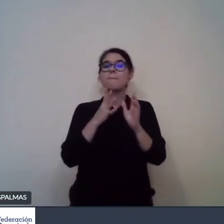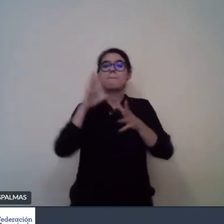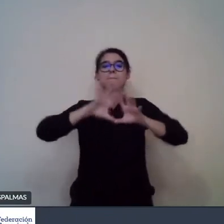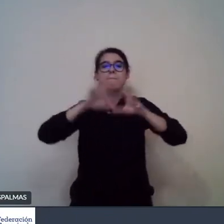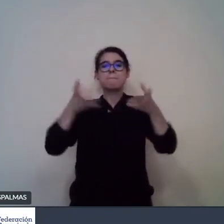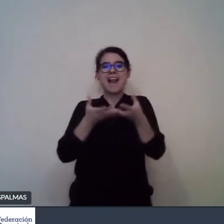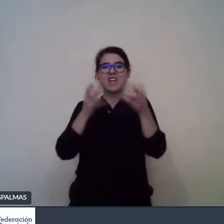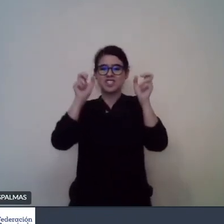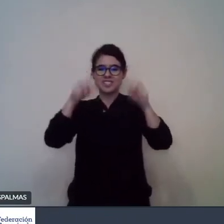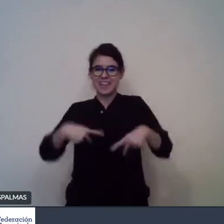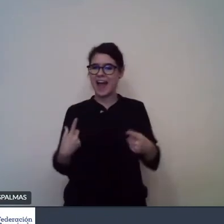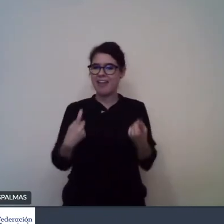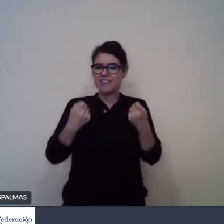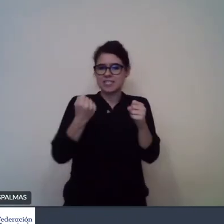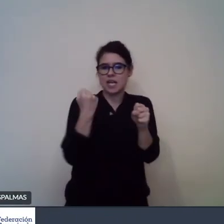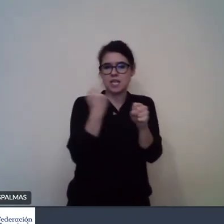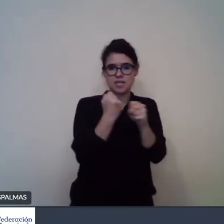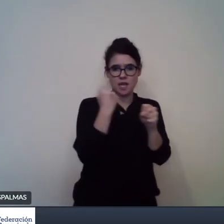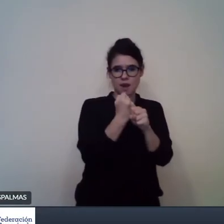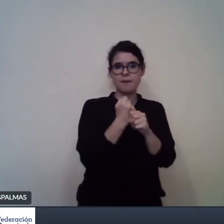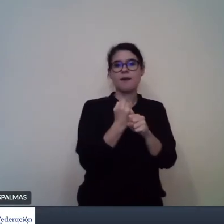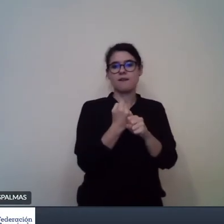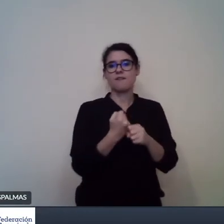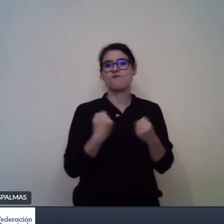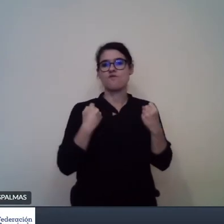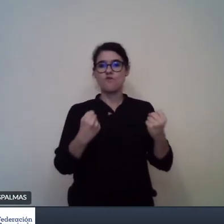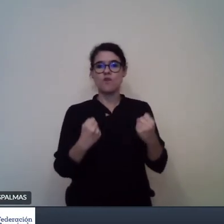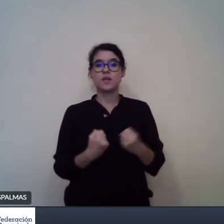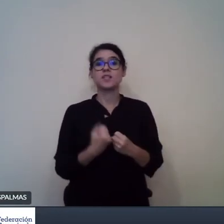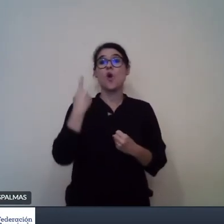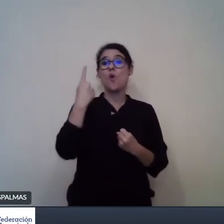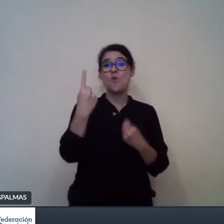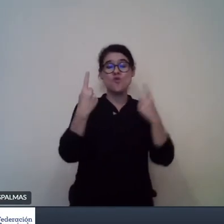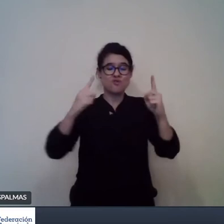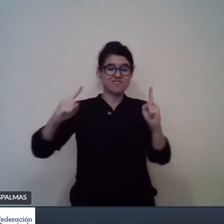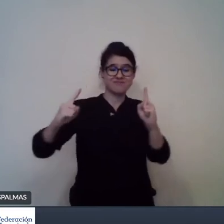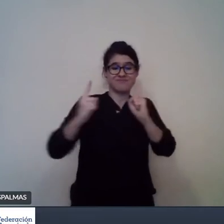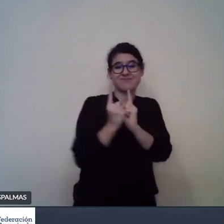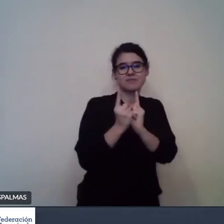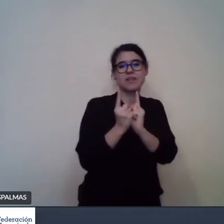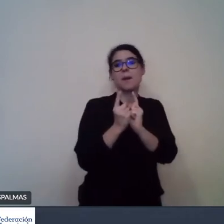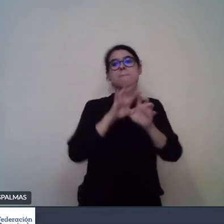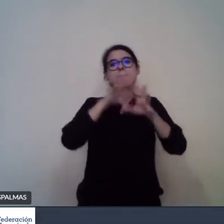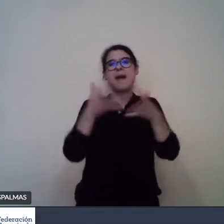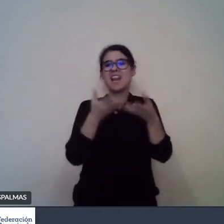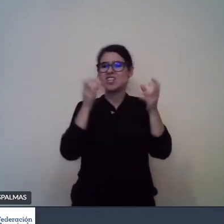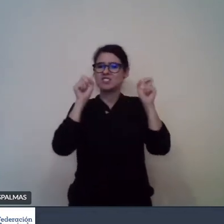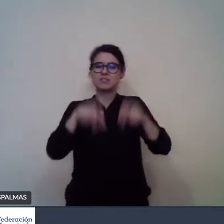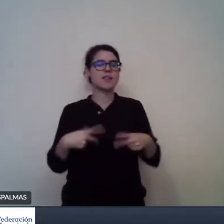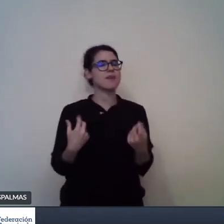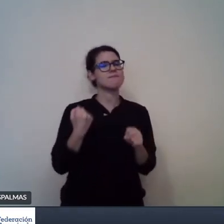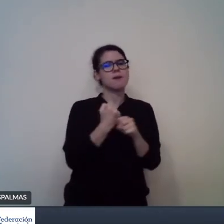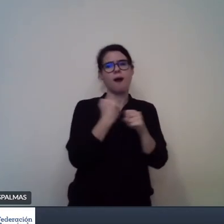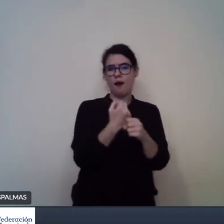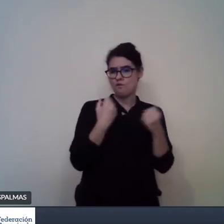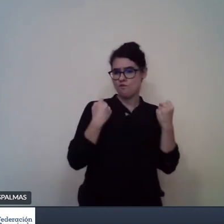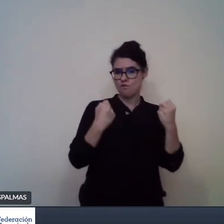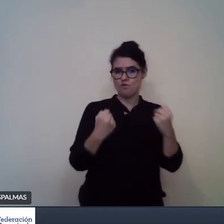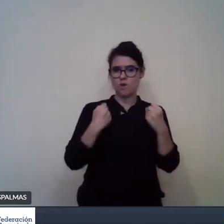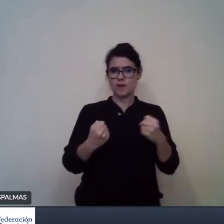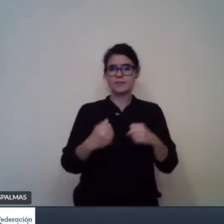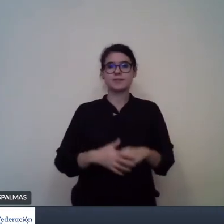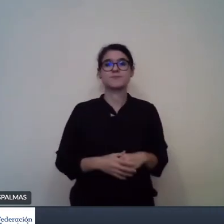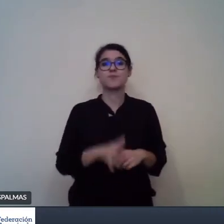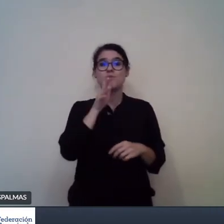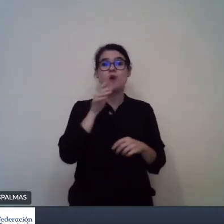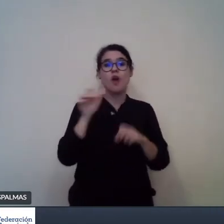que trabajarlos mucho. Uno contra uno sin balón, pintar para ir al mano a mano y puerta atrás porque la defensa del lado contrario no está